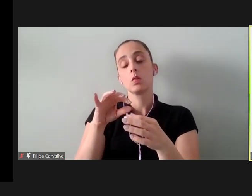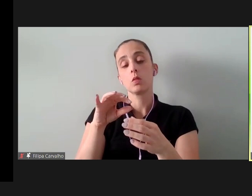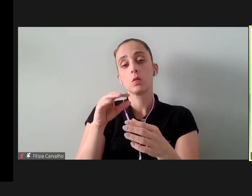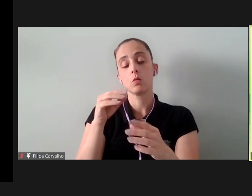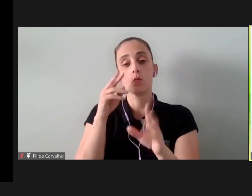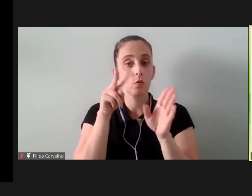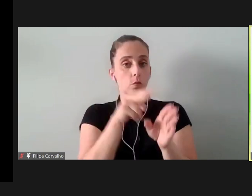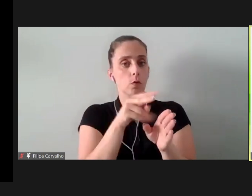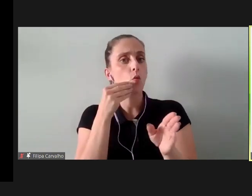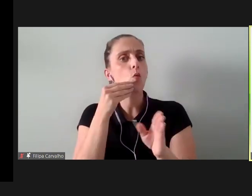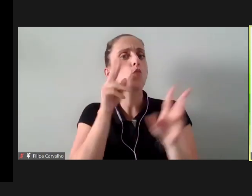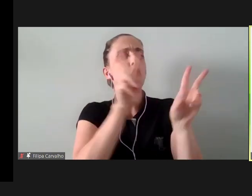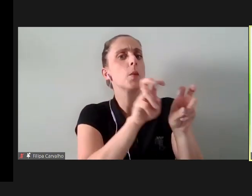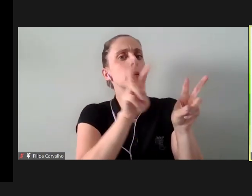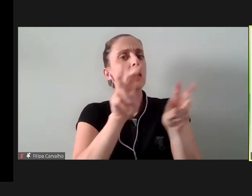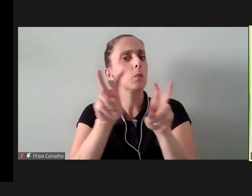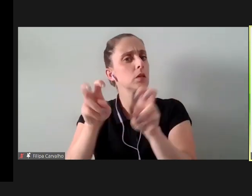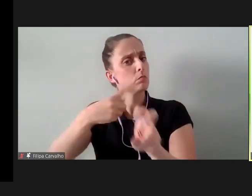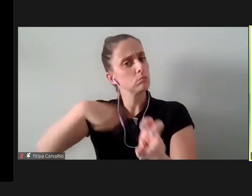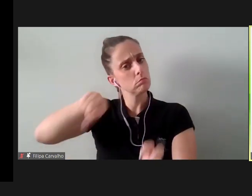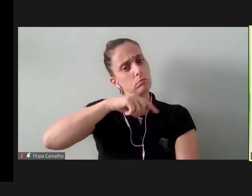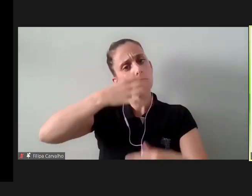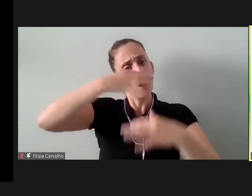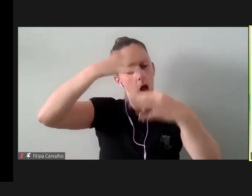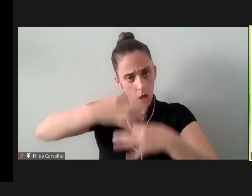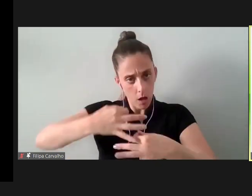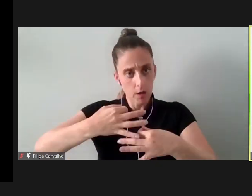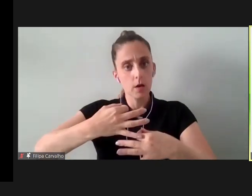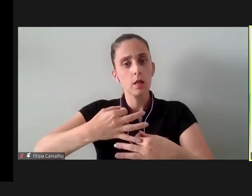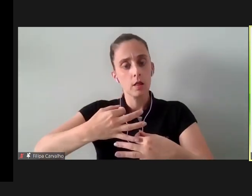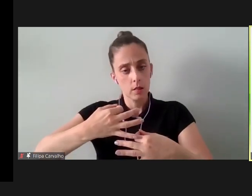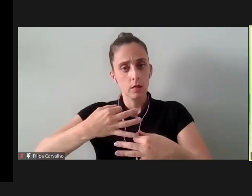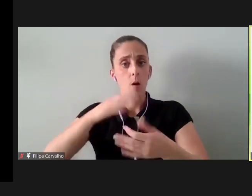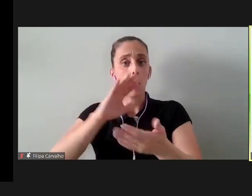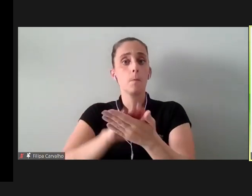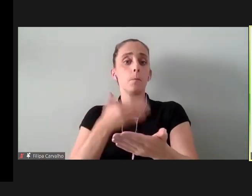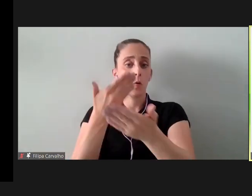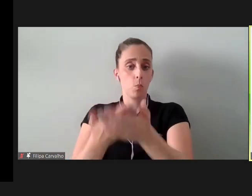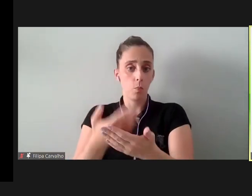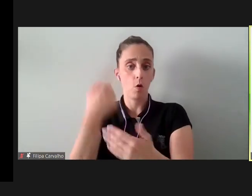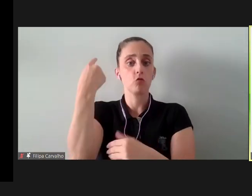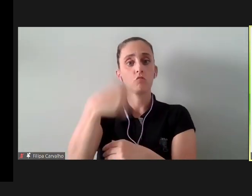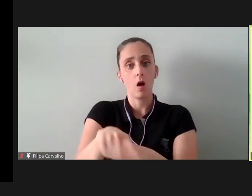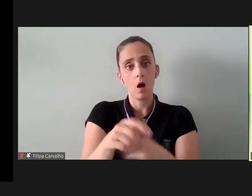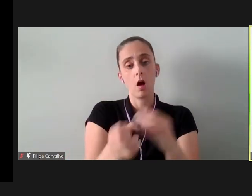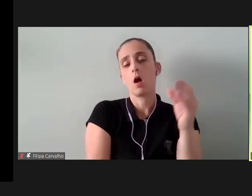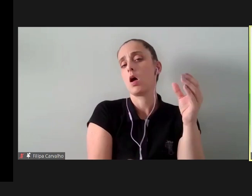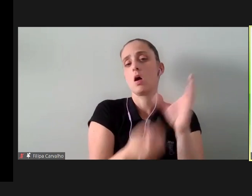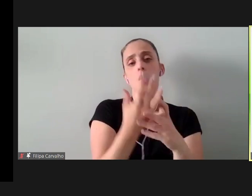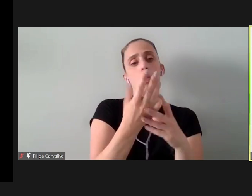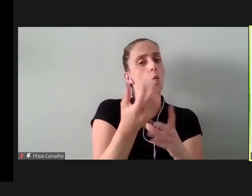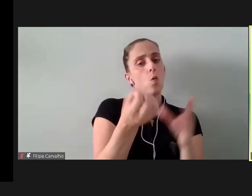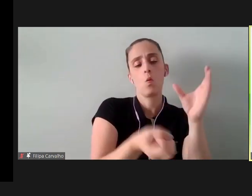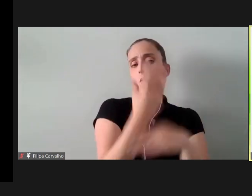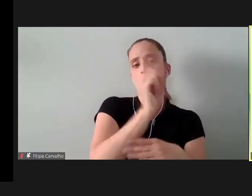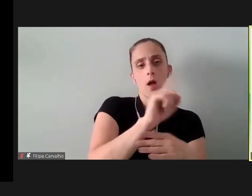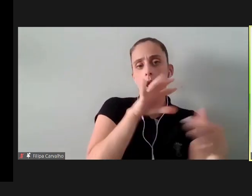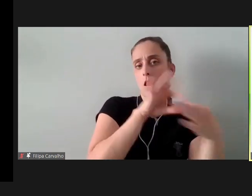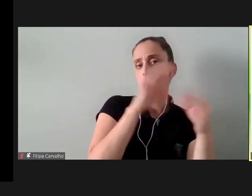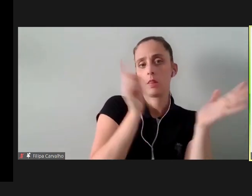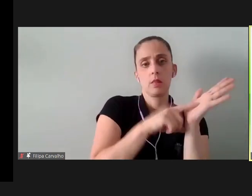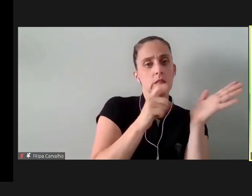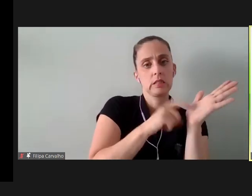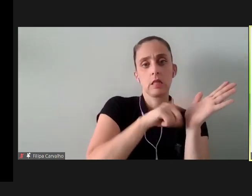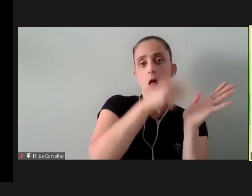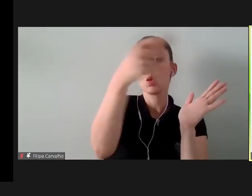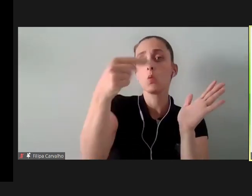temas, nós acreditamos que temos uma proposta que não é criada naquilo que nós imaginamos que são as necessidades dos